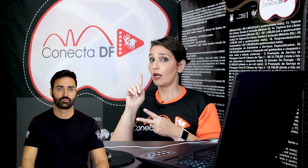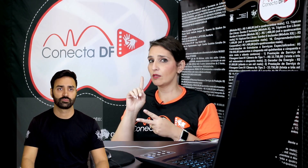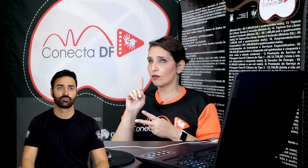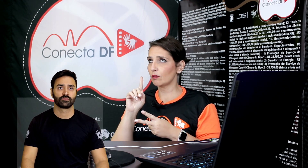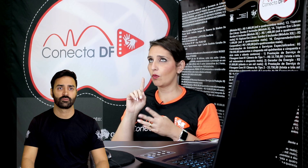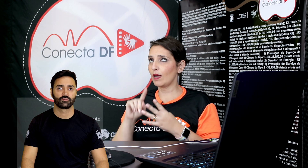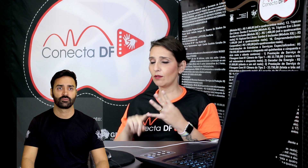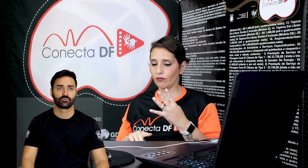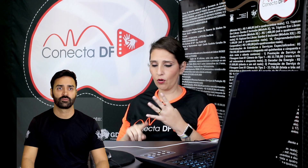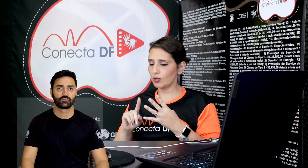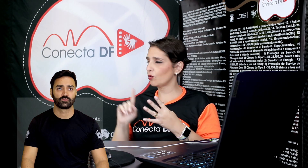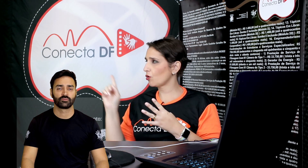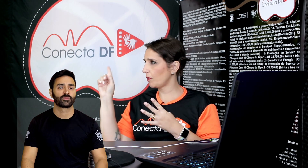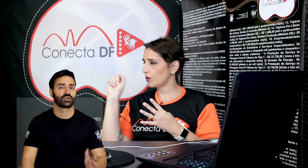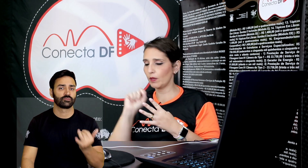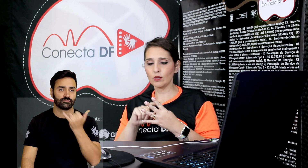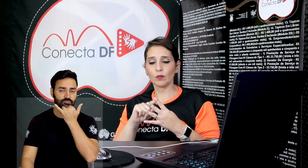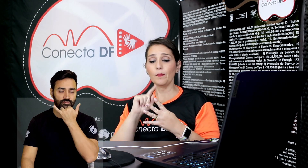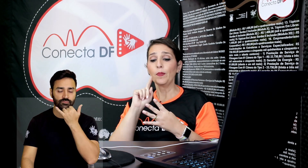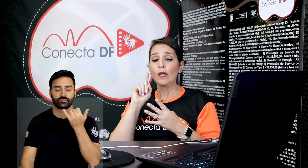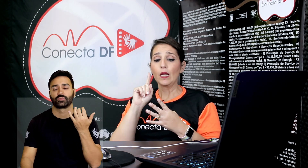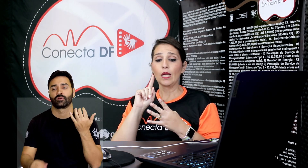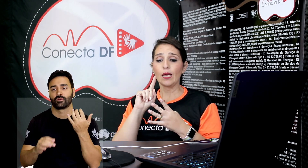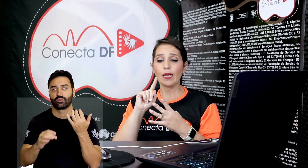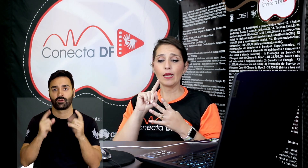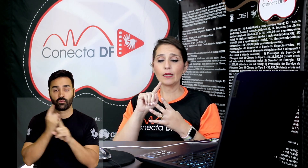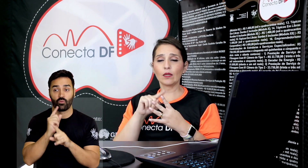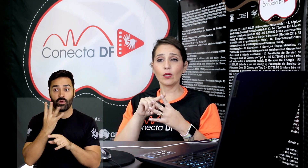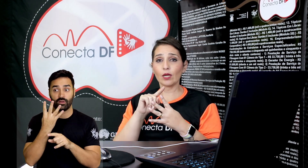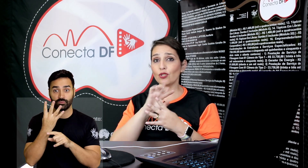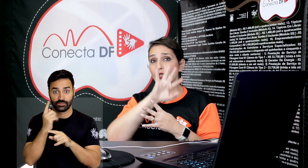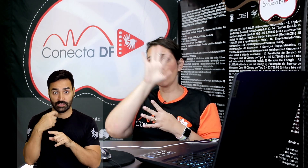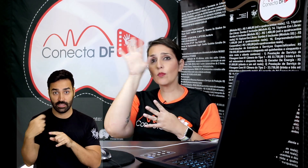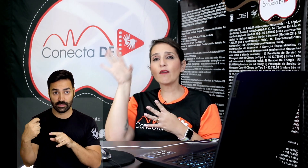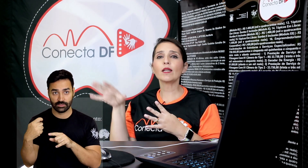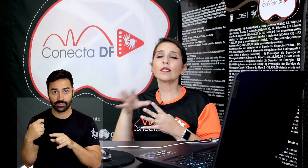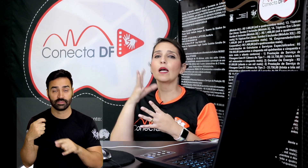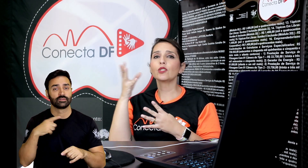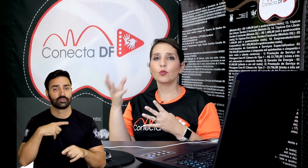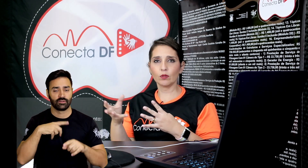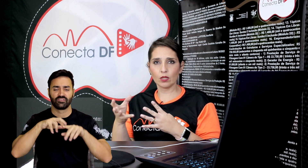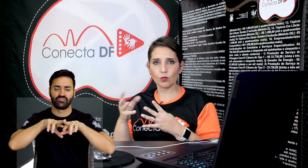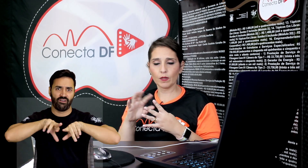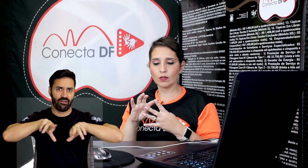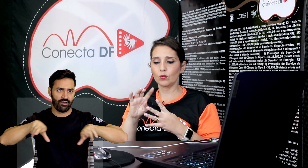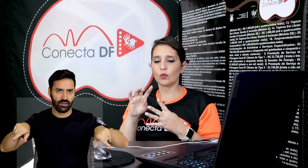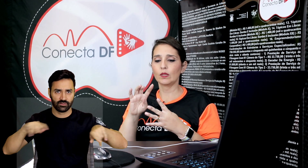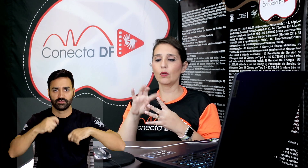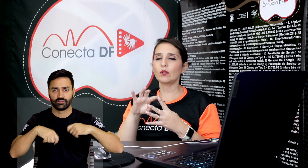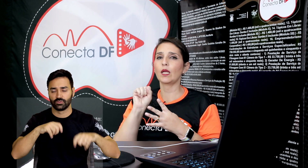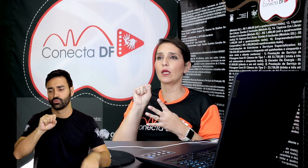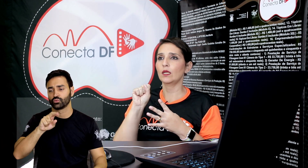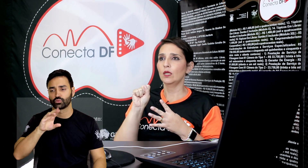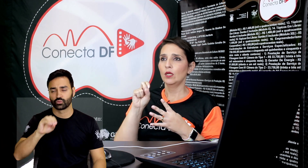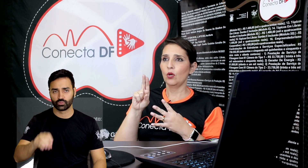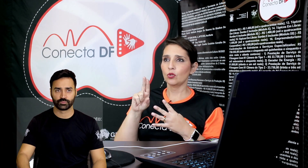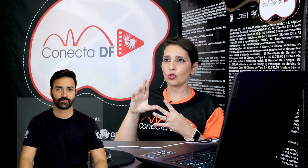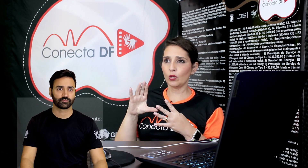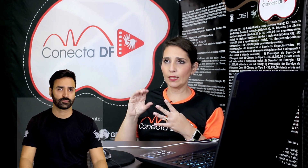vi 4 formas, que eu já aprendi mais uma. Então, a gente tem uma variedade muito grande para suco. Então,